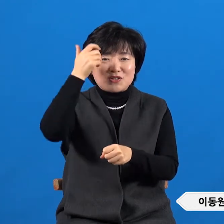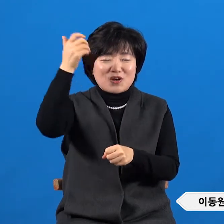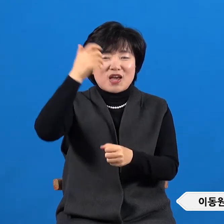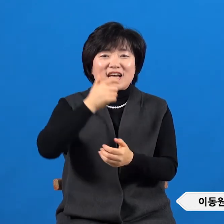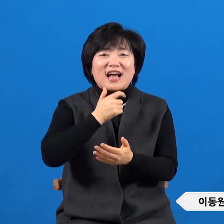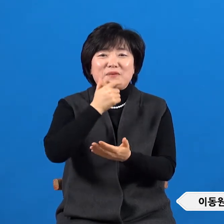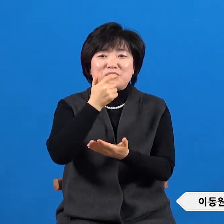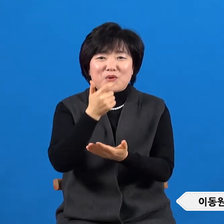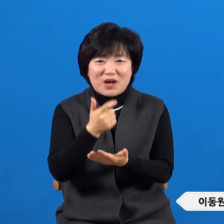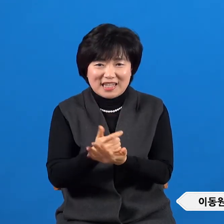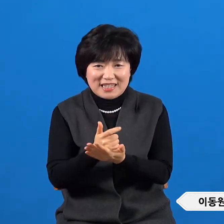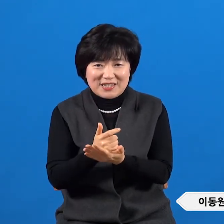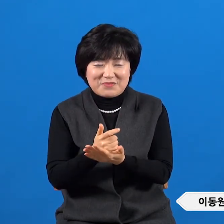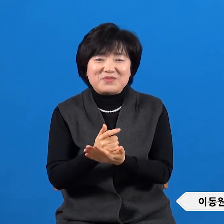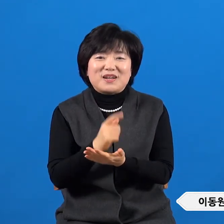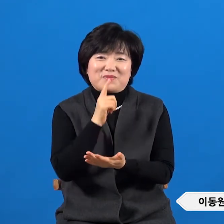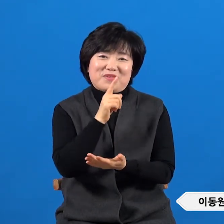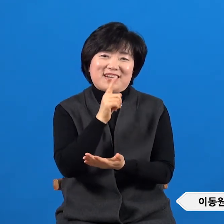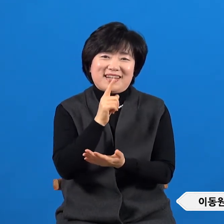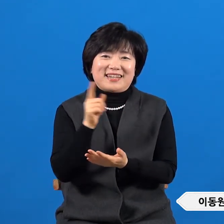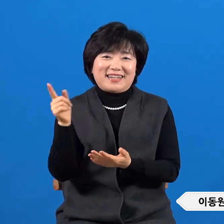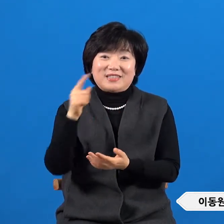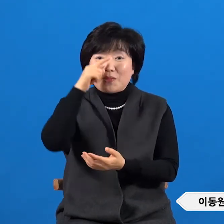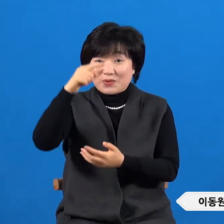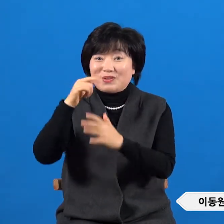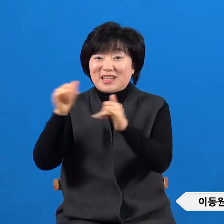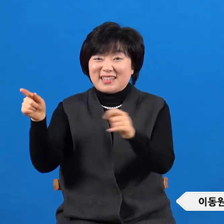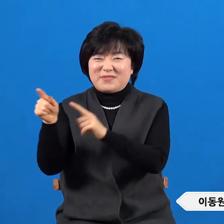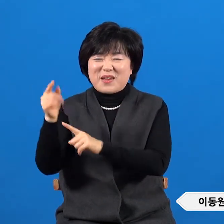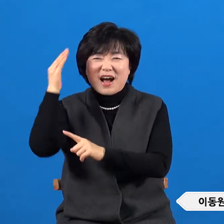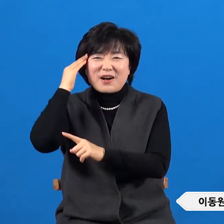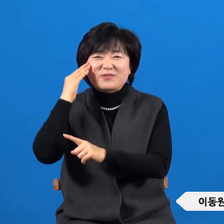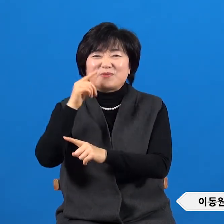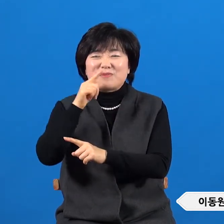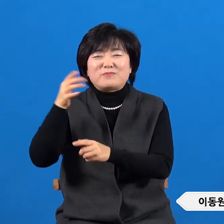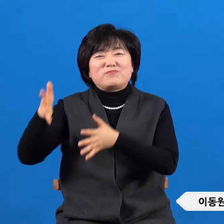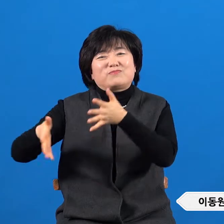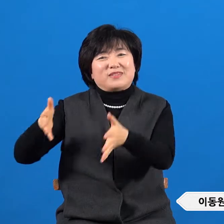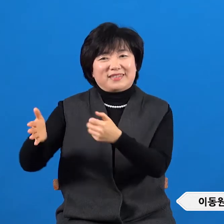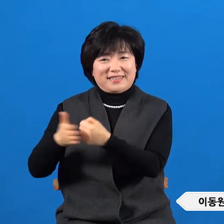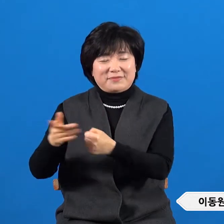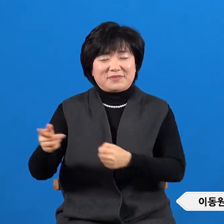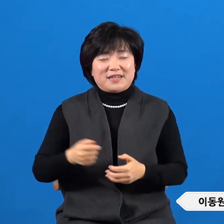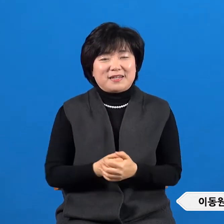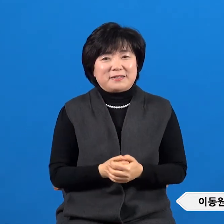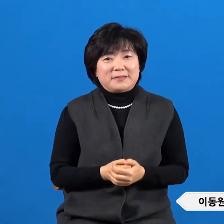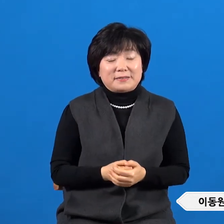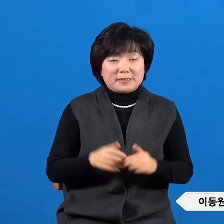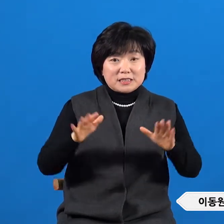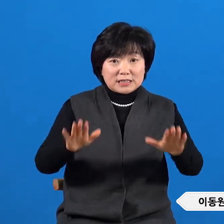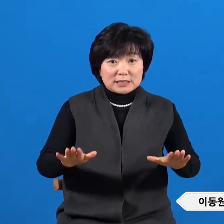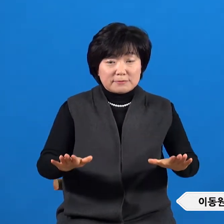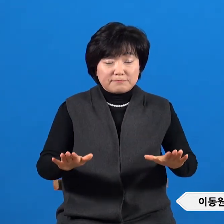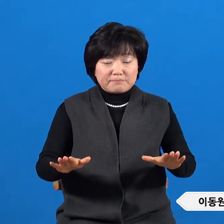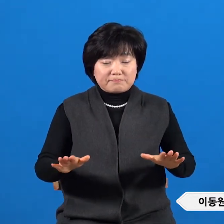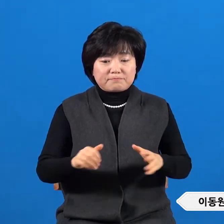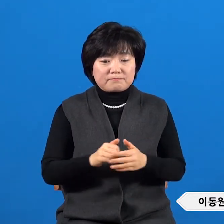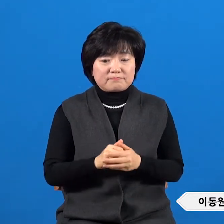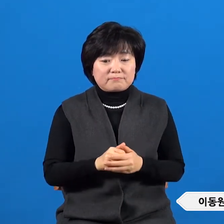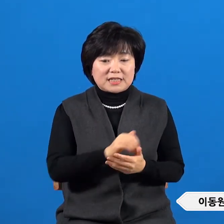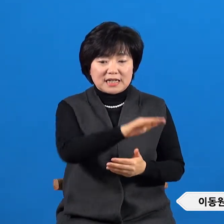하나님 아버지의 사랑과 성령의 감동하심, 이렇게 축도를 했다는 일화가 남아 있습니다.